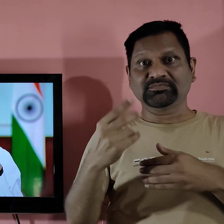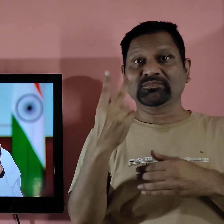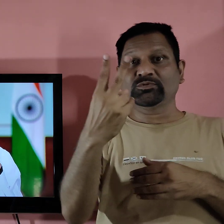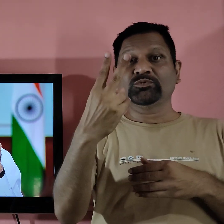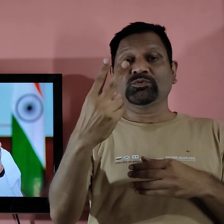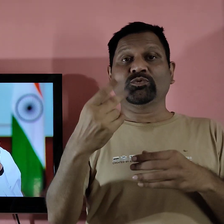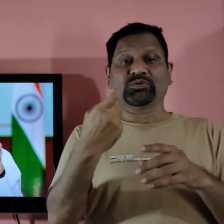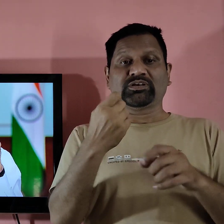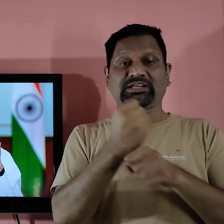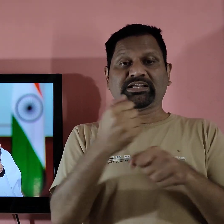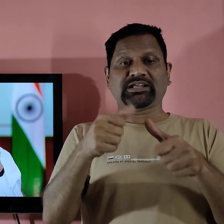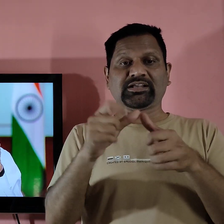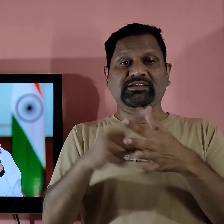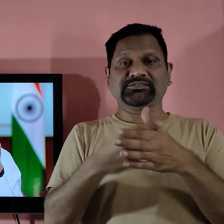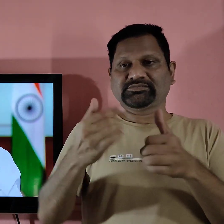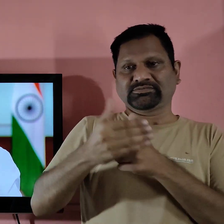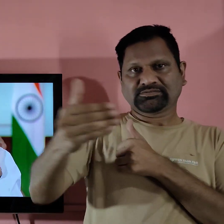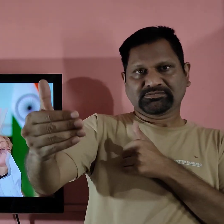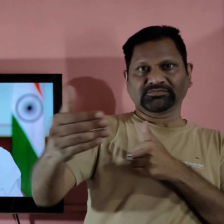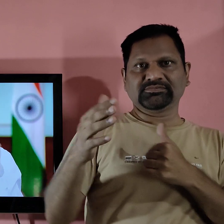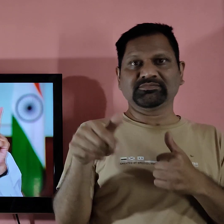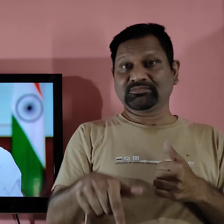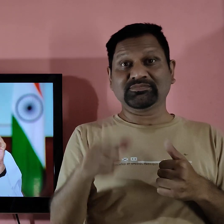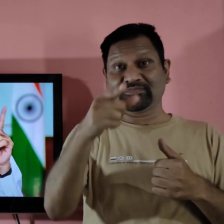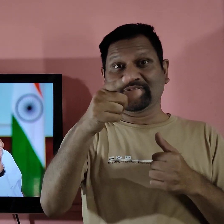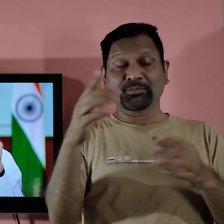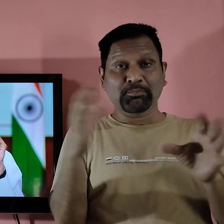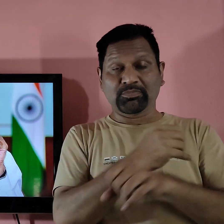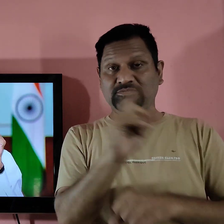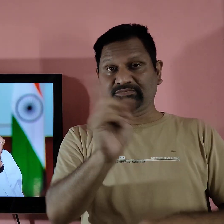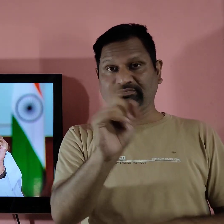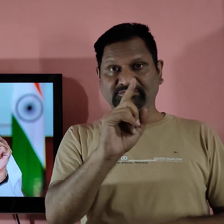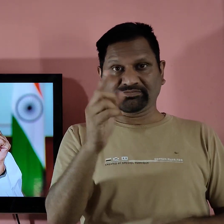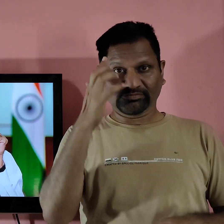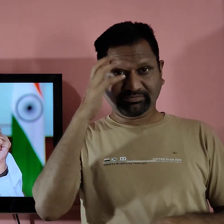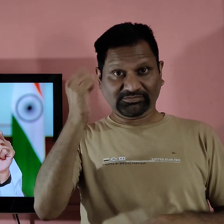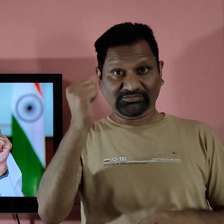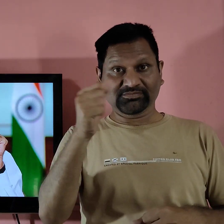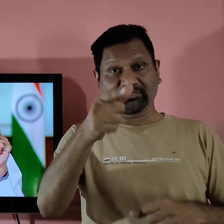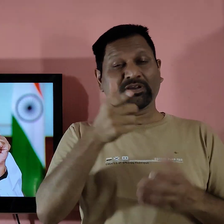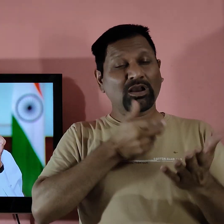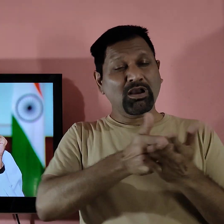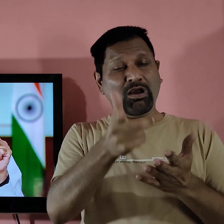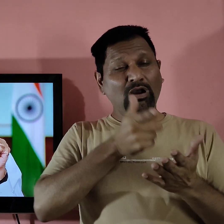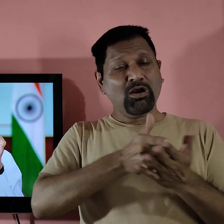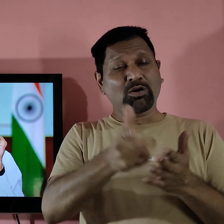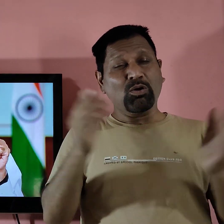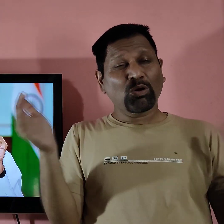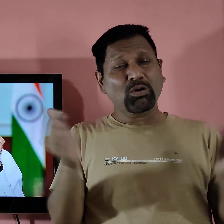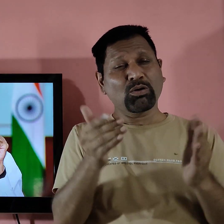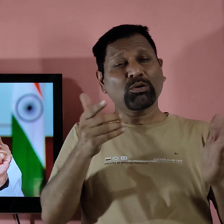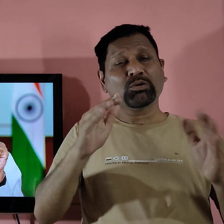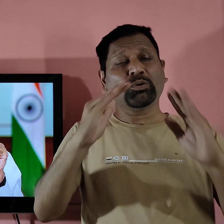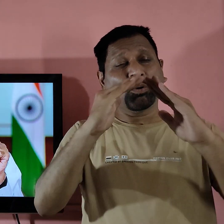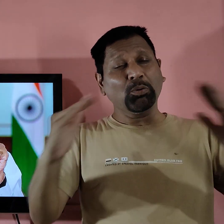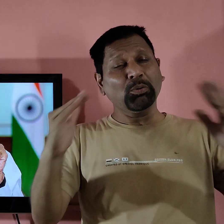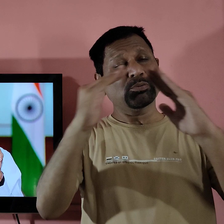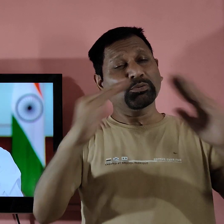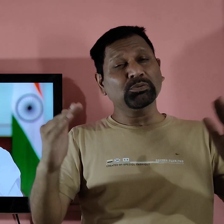2 गज की दूरी, ये मंत्र भूलना नहीं है। गांव गांव, घर घर, गली